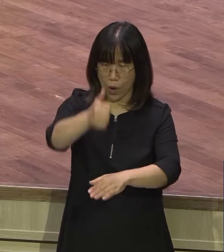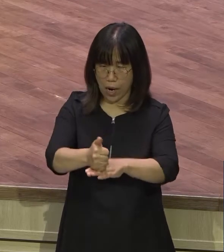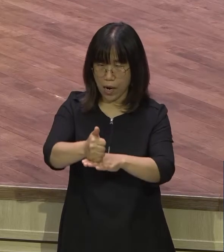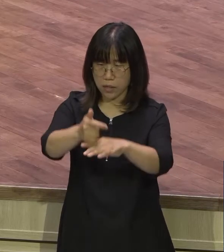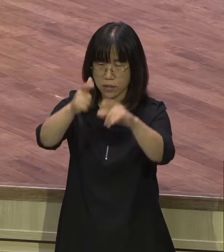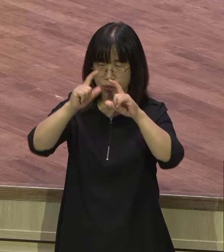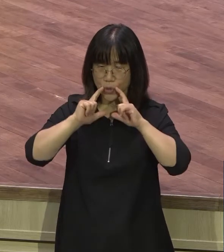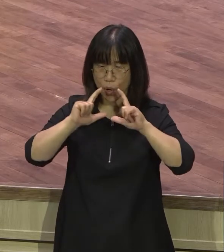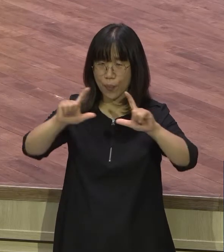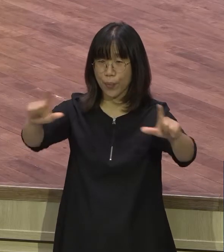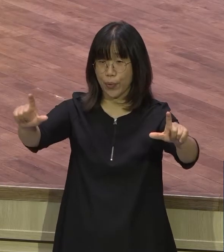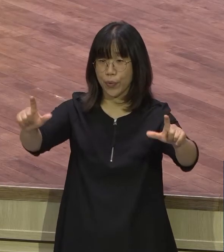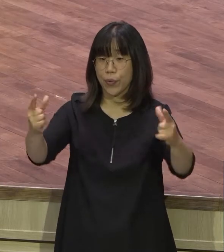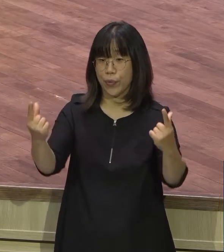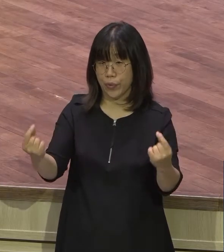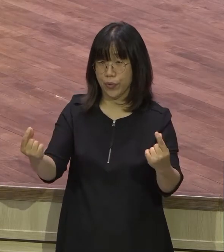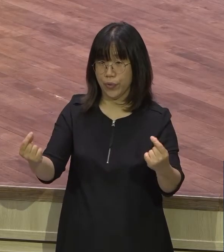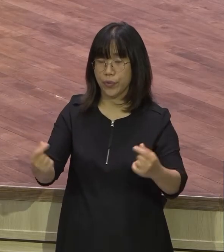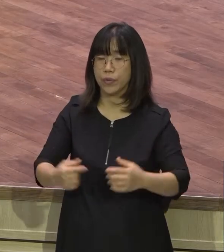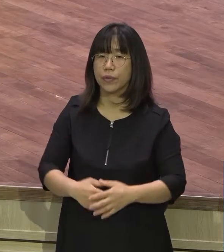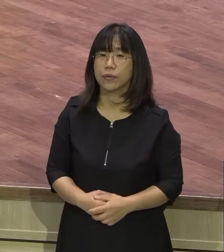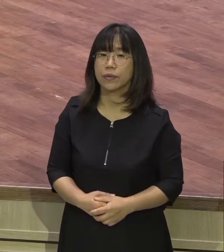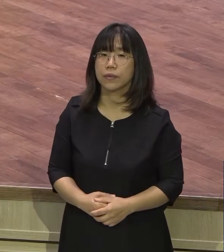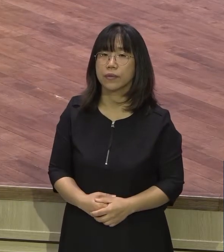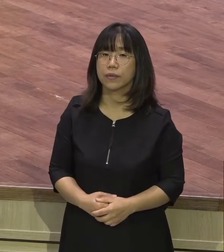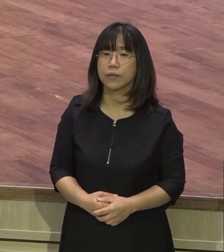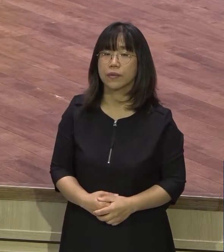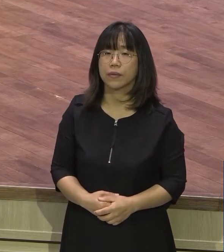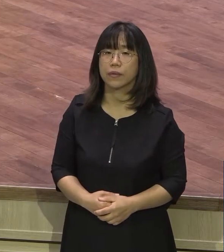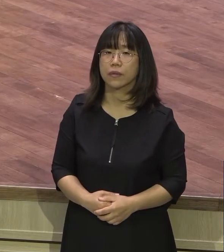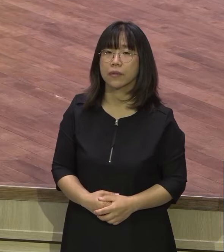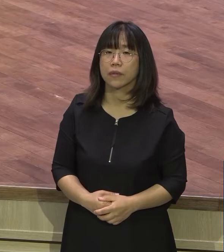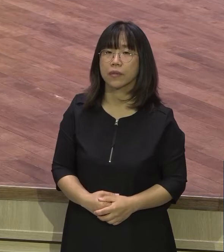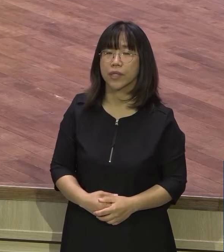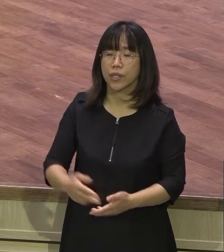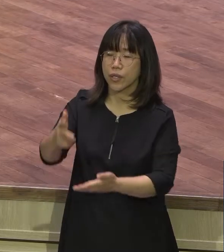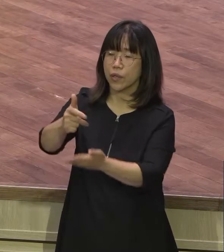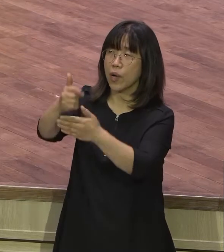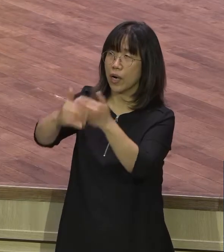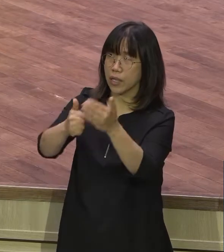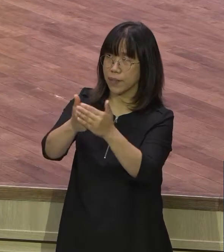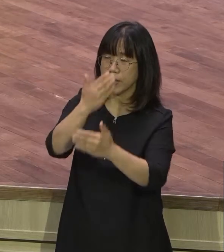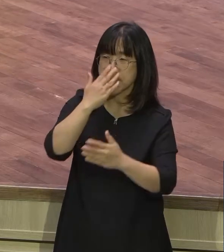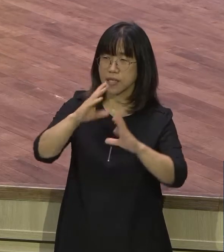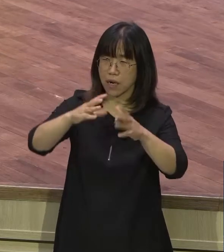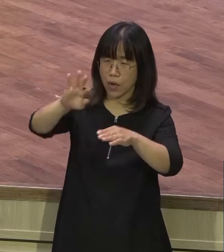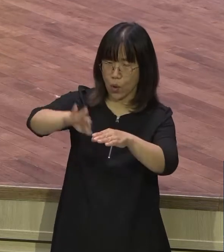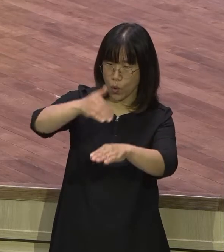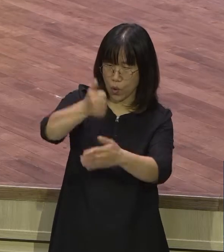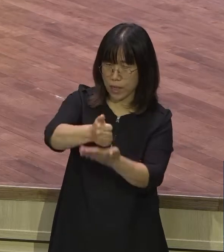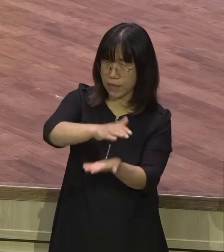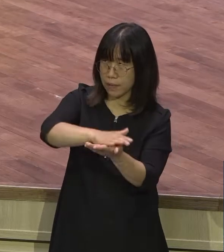선포하는 것 그런 뜻이 그러니까 나팔절 여호와 하나님이 이스라엘의 왕이시다